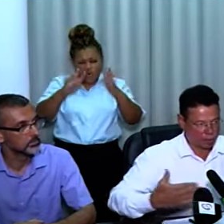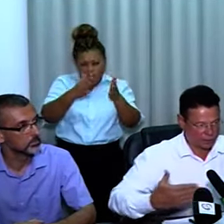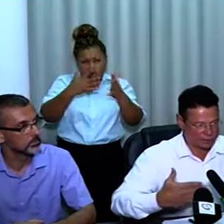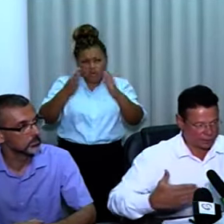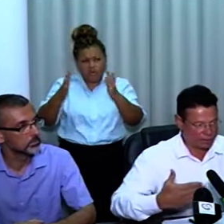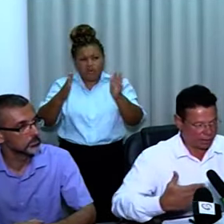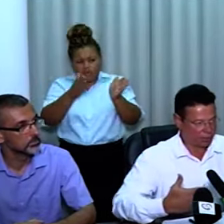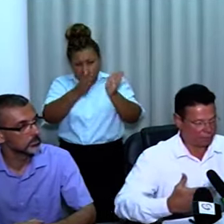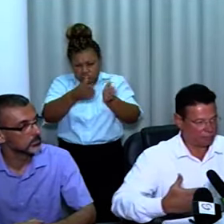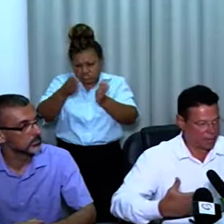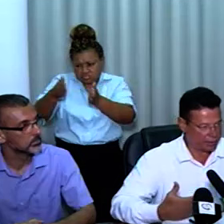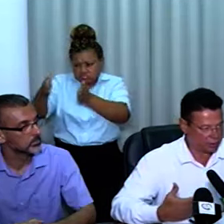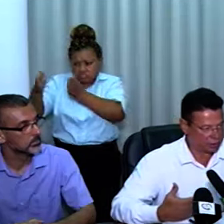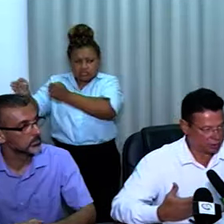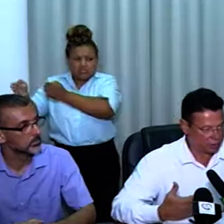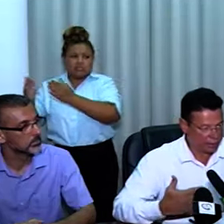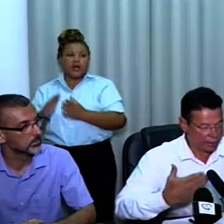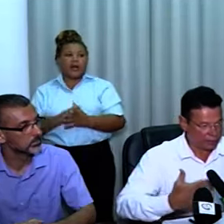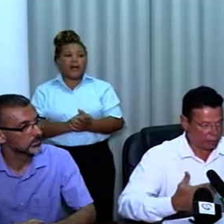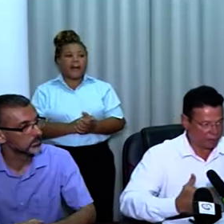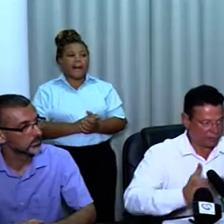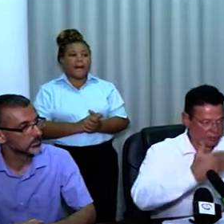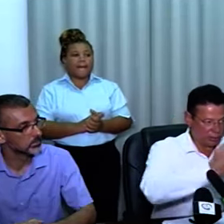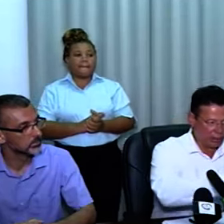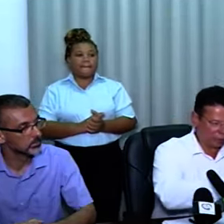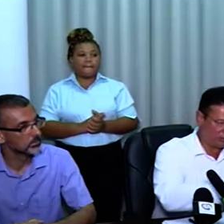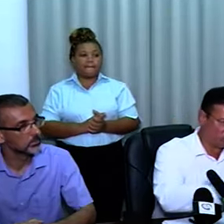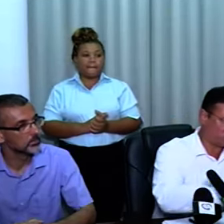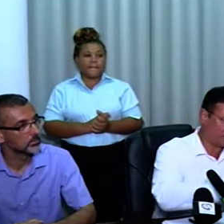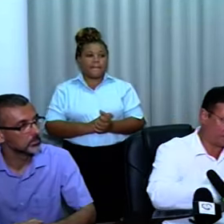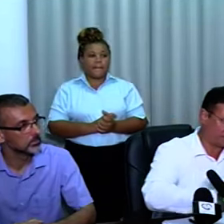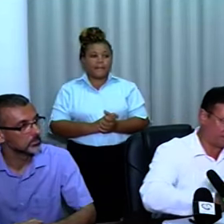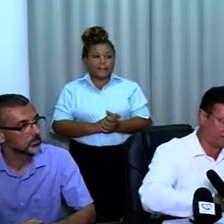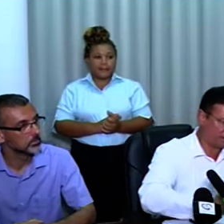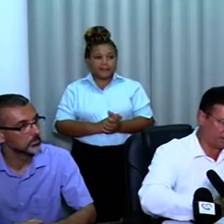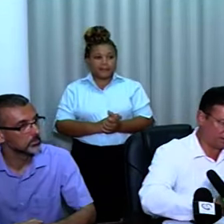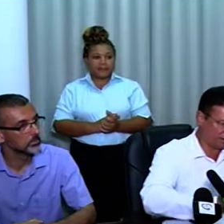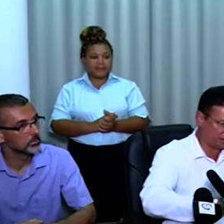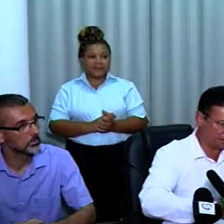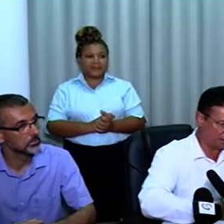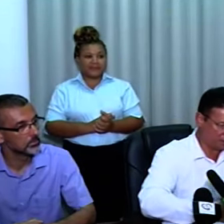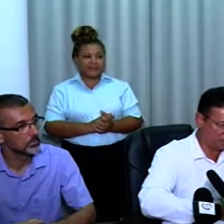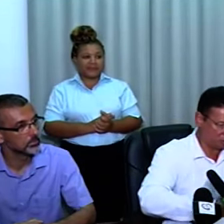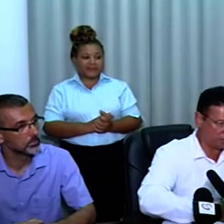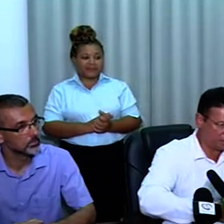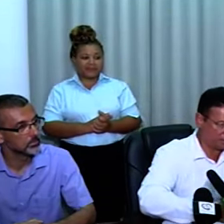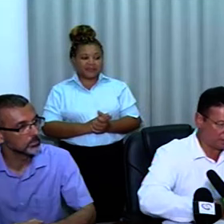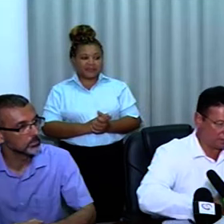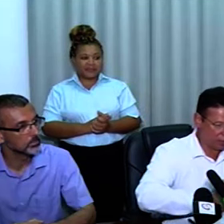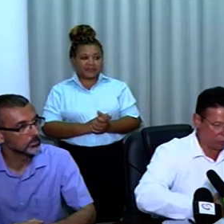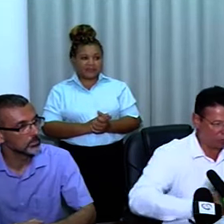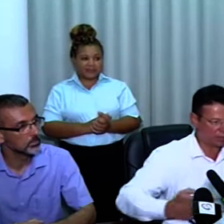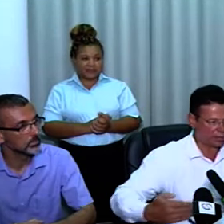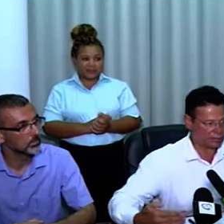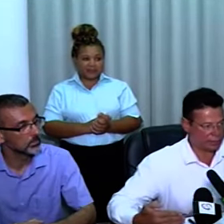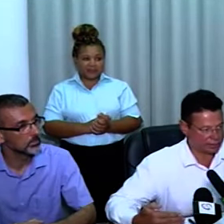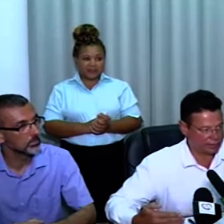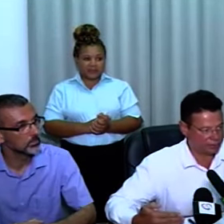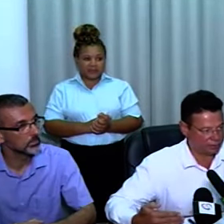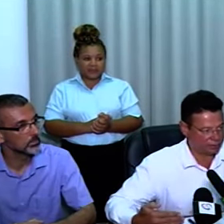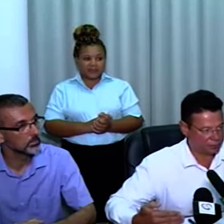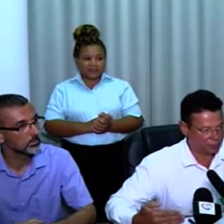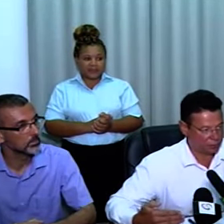toute capacité est capable de manager. Et then you have un autre niveau que toute capacité il gagne il a son limite et là on move to the